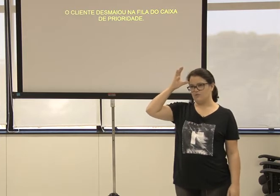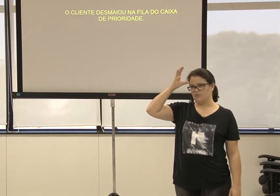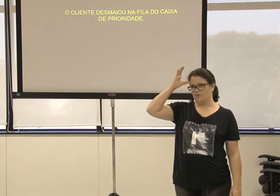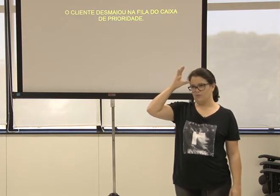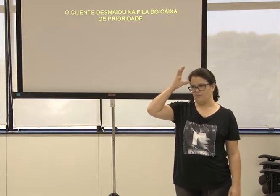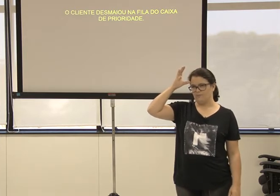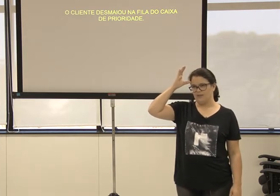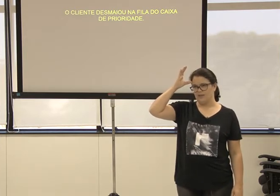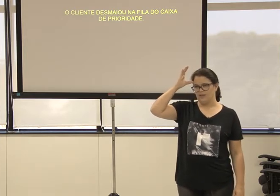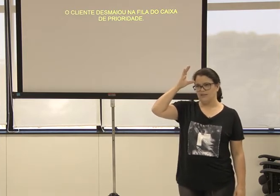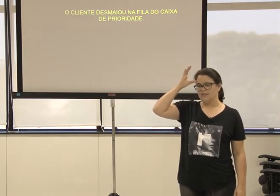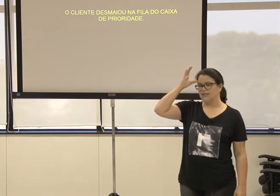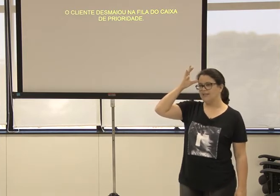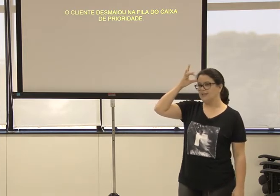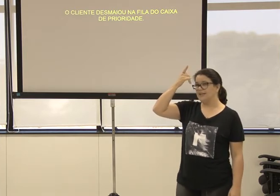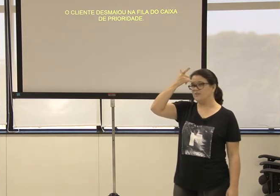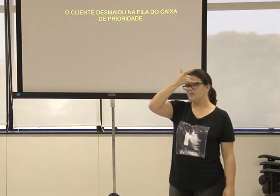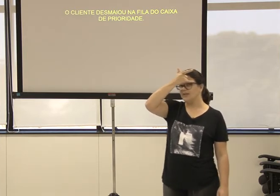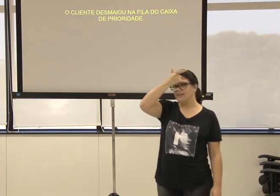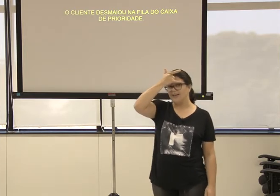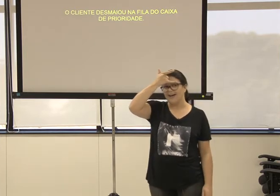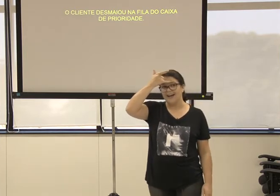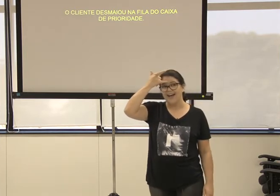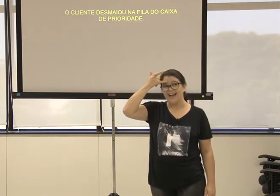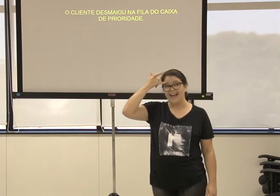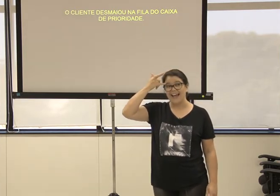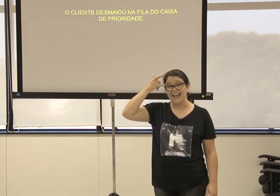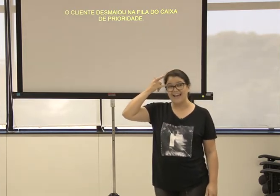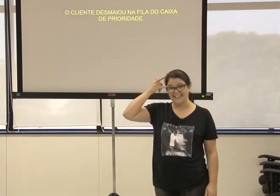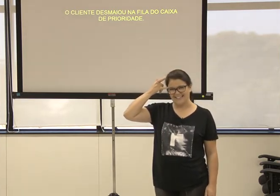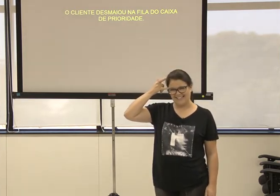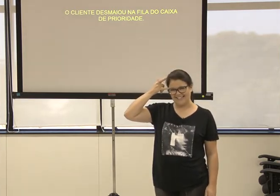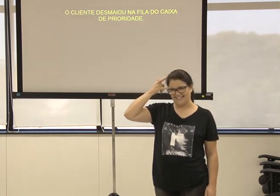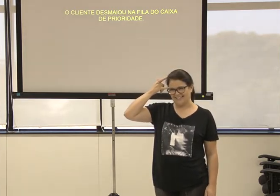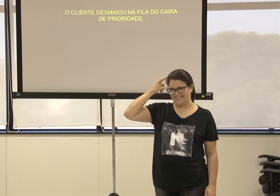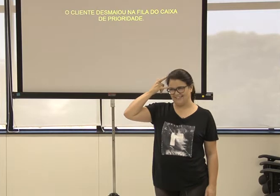Consumidor. Isso daqui é ganância.